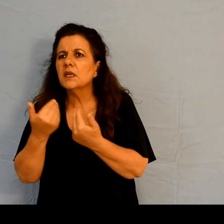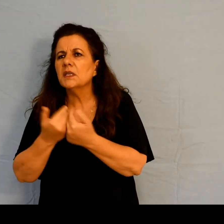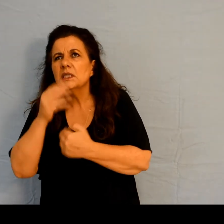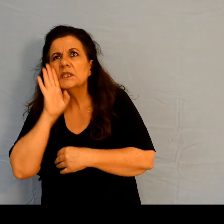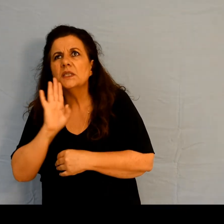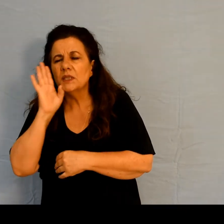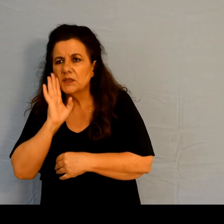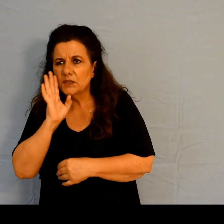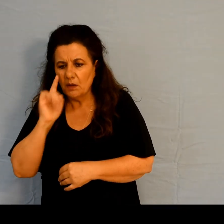supplié.